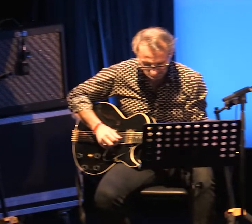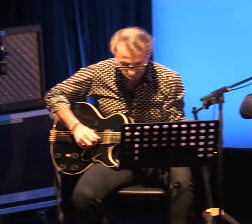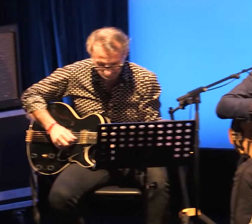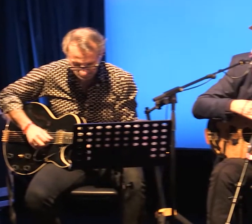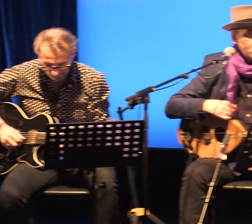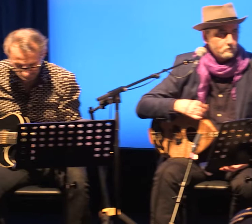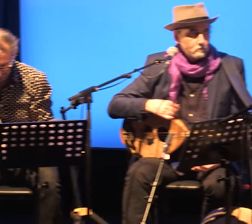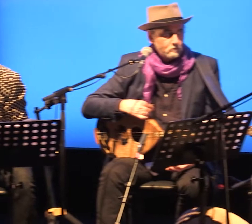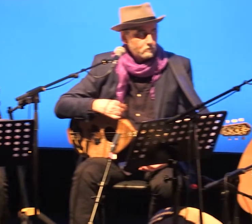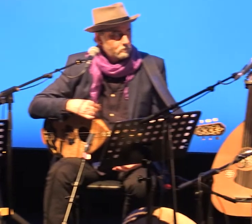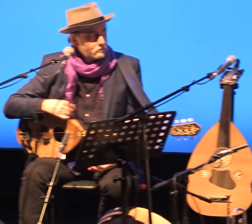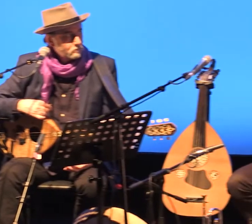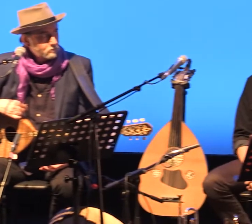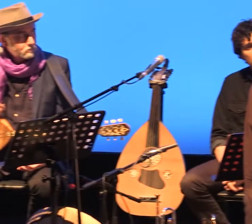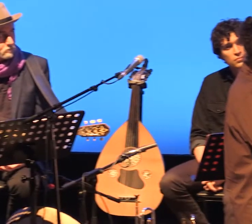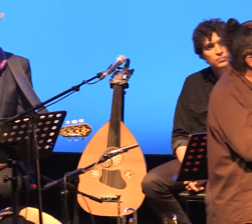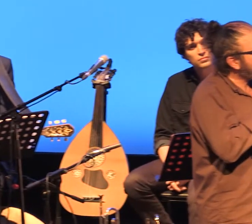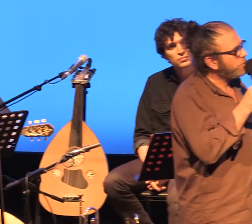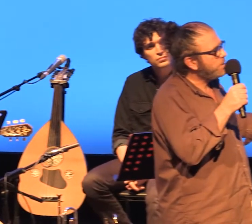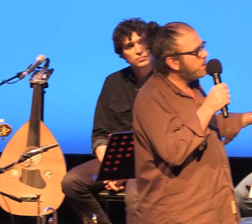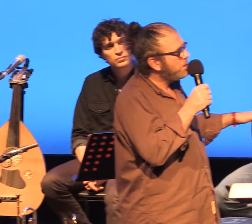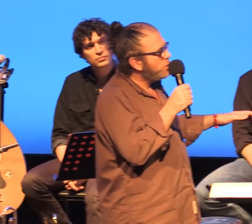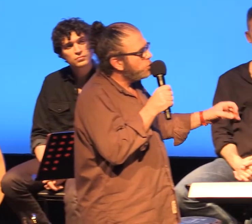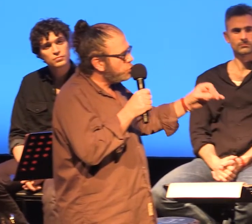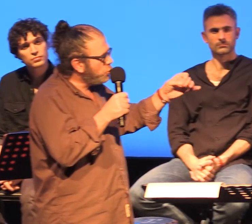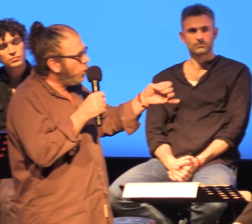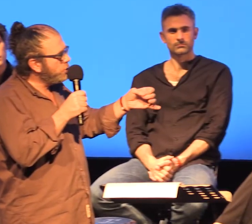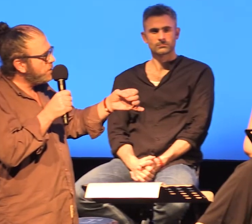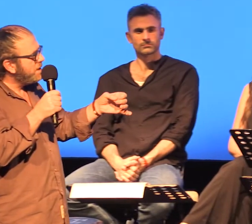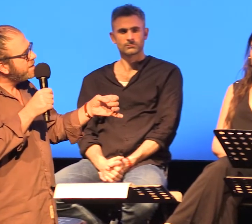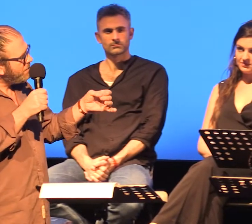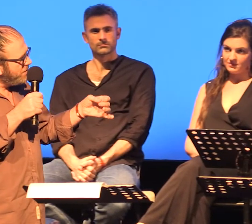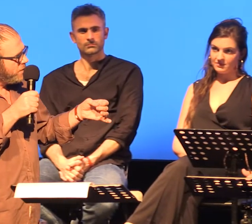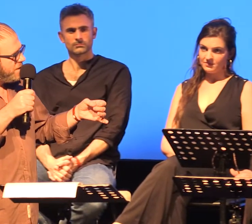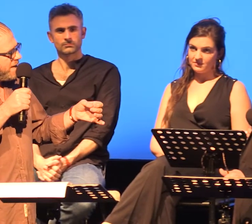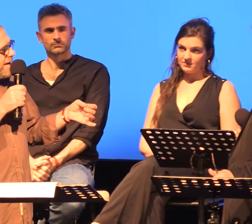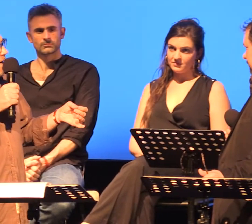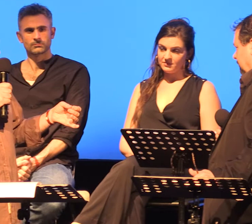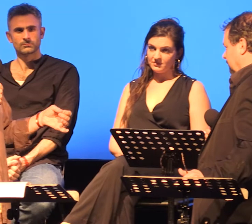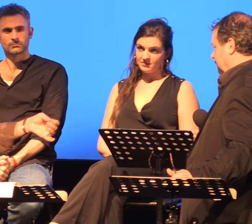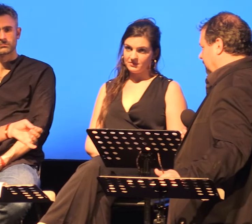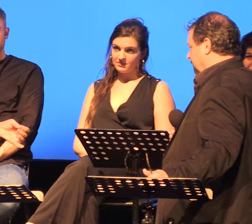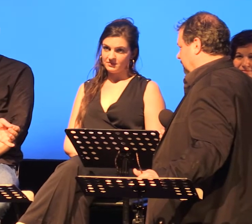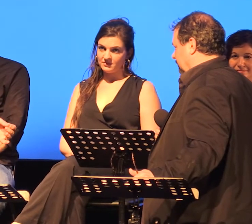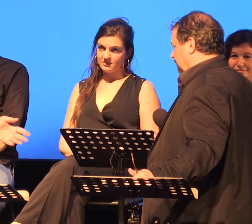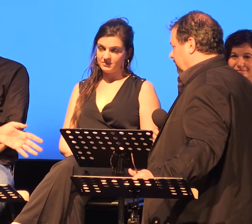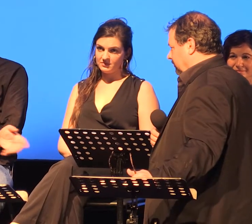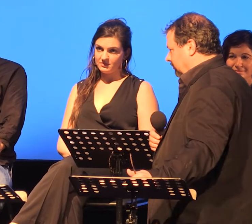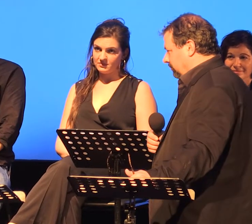شيئا لم يكن وكأن شيئا لم يكن جرح طفيف في ذراع الحاضر